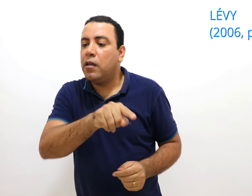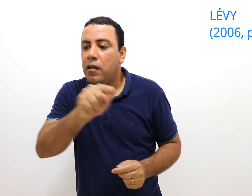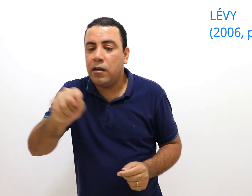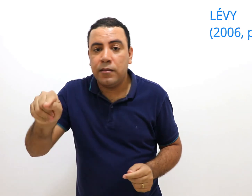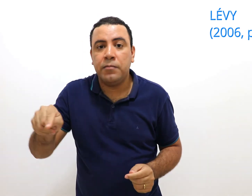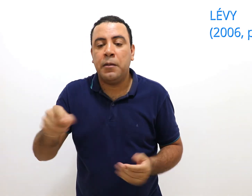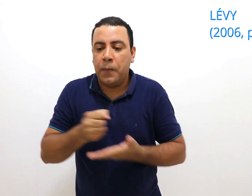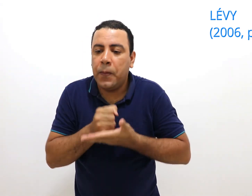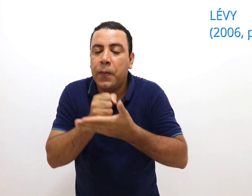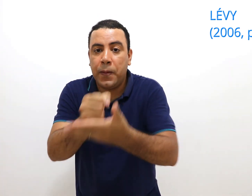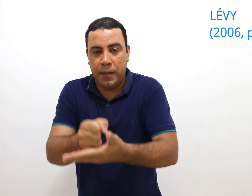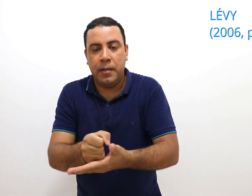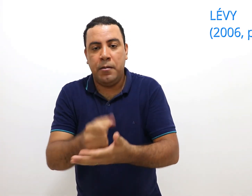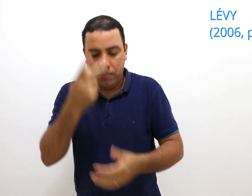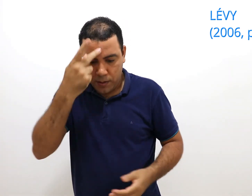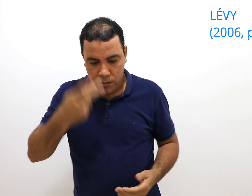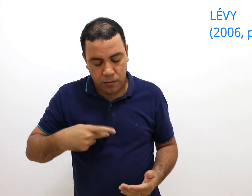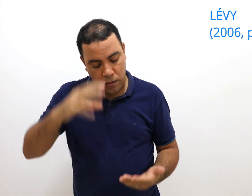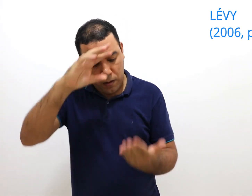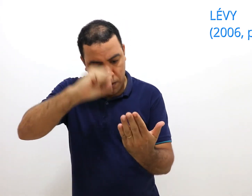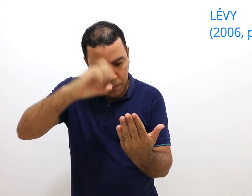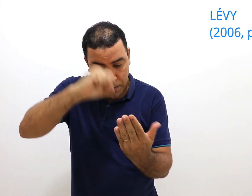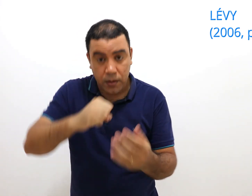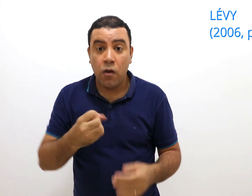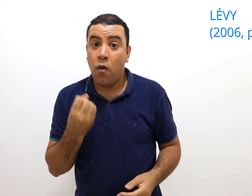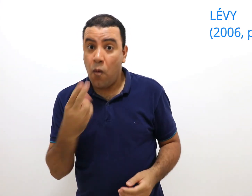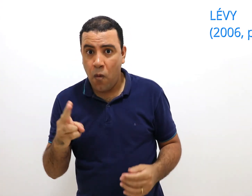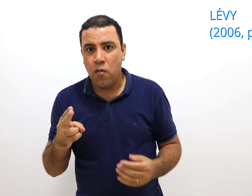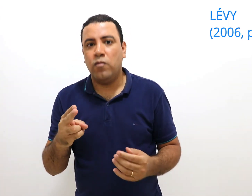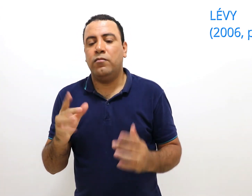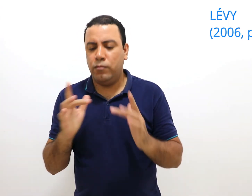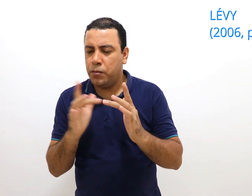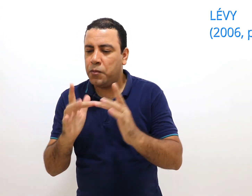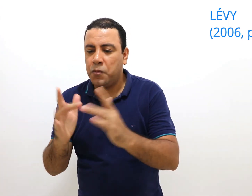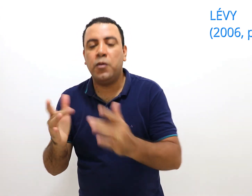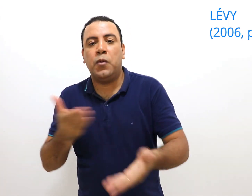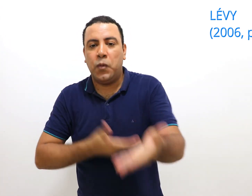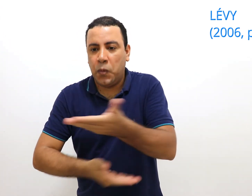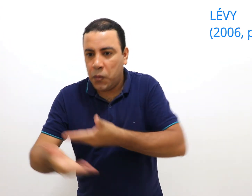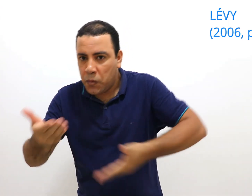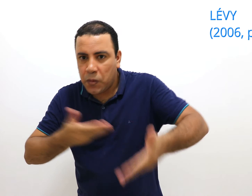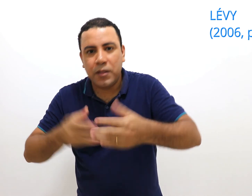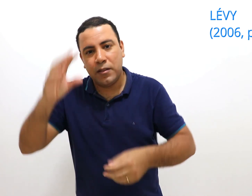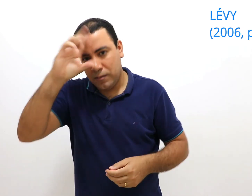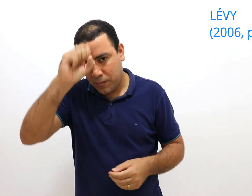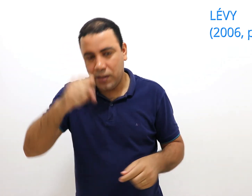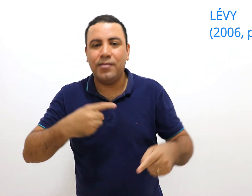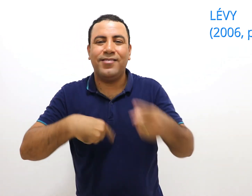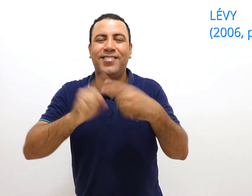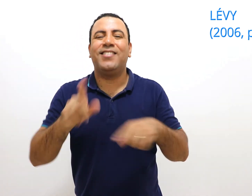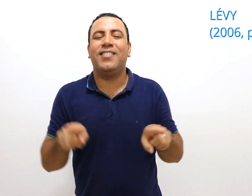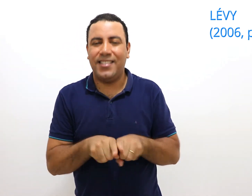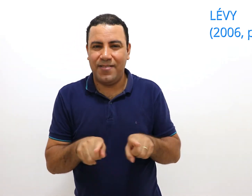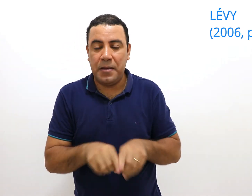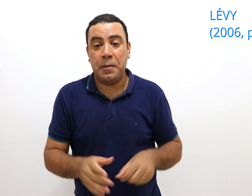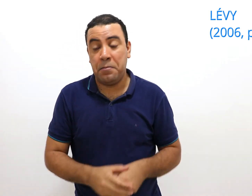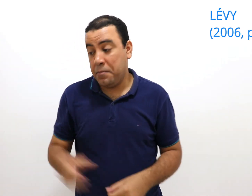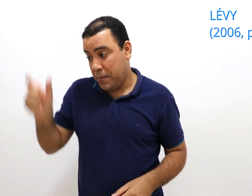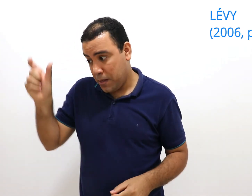favorecem ao mesmo tempo as aprendizagens personalizadas e a aprendizagem coletiva em rede.